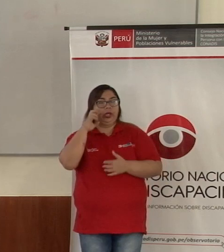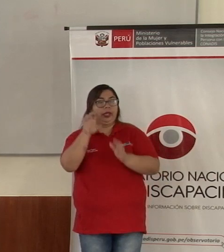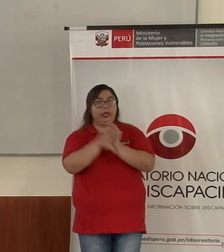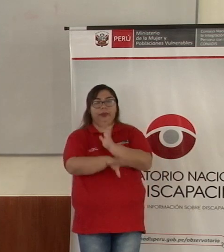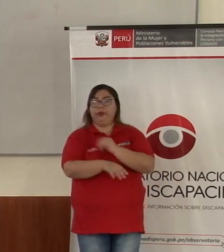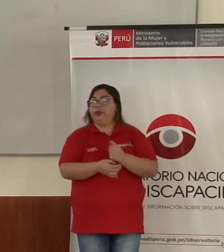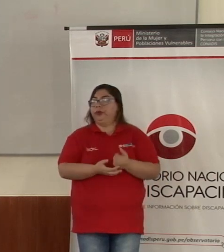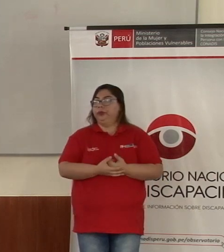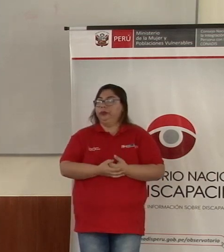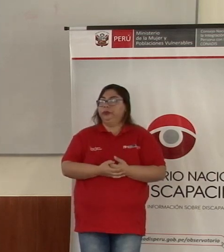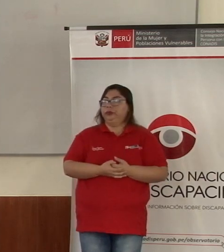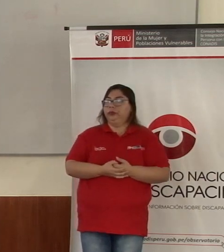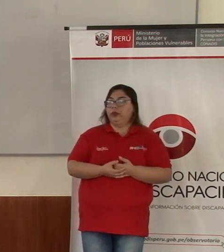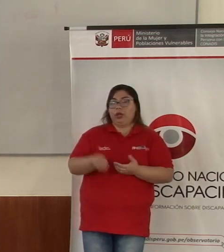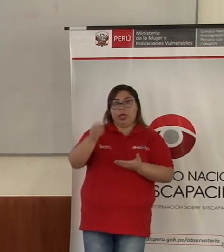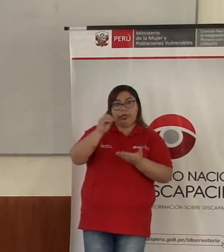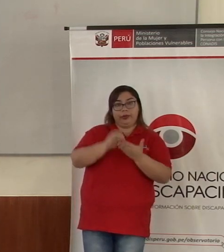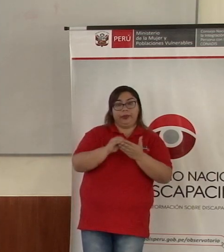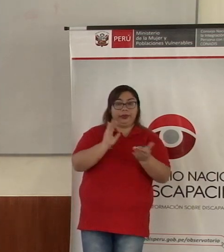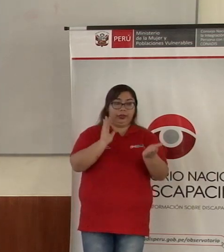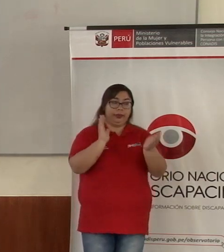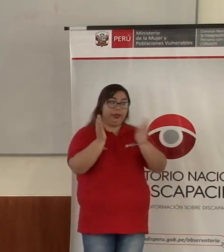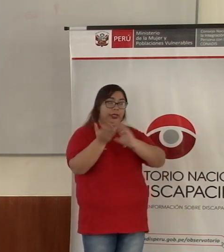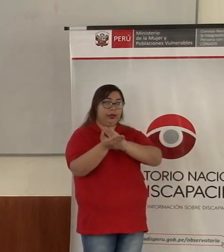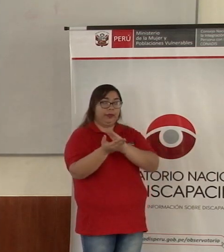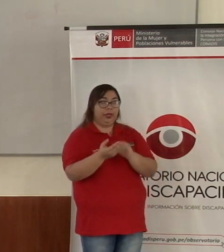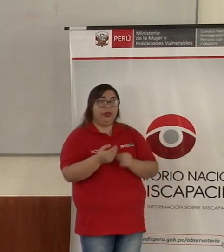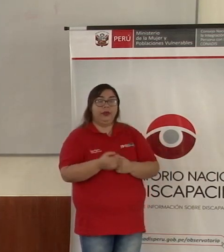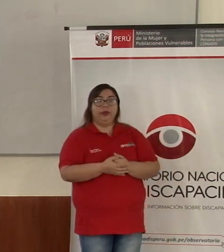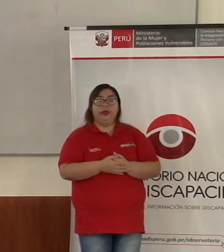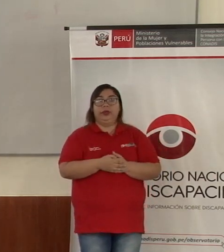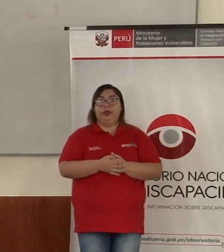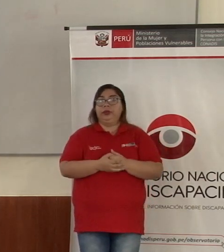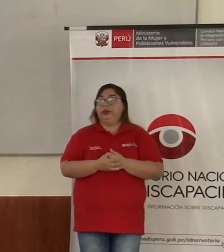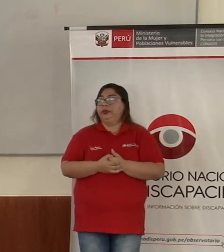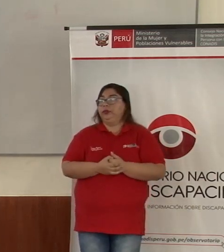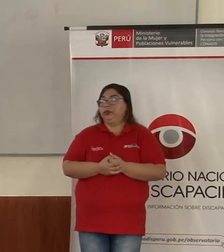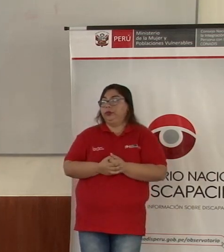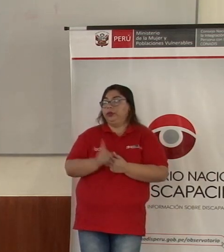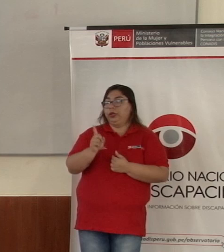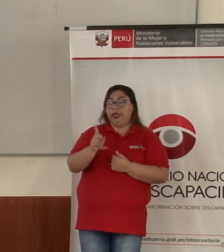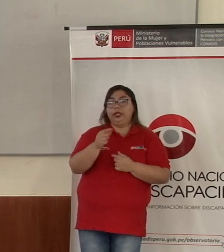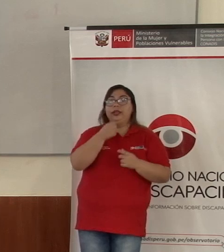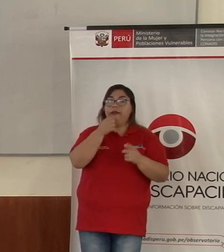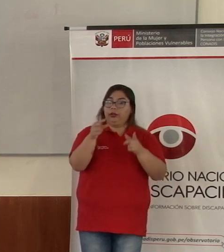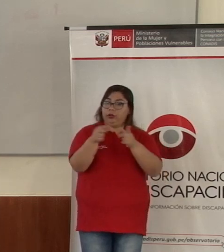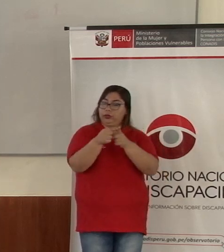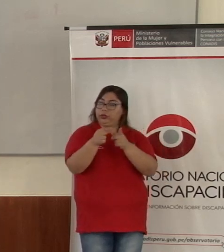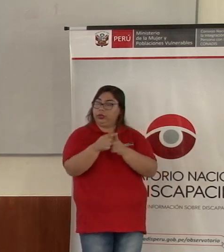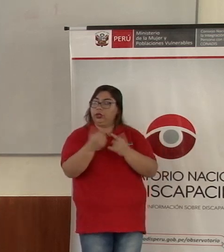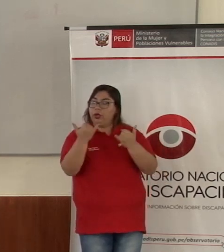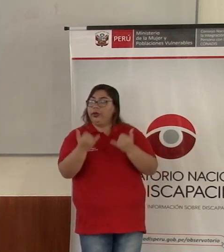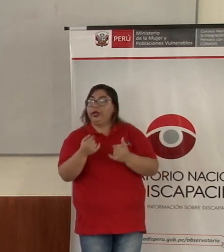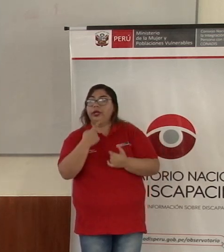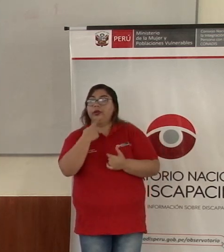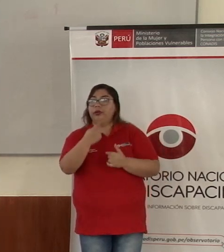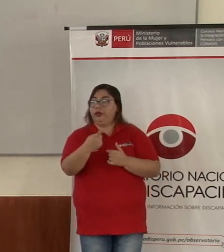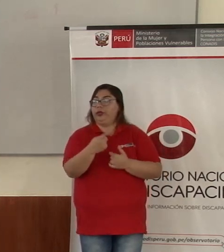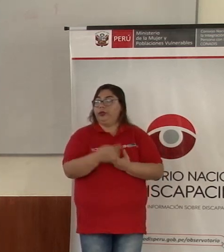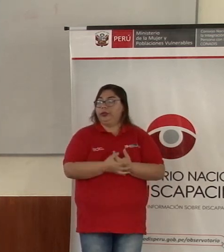ejemplo, además de haber modificado el epígrafe y el concepto, hoy día el código